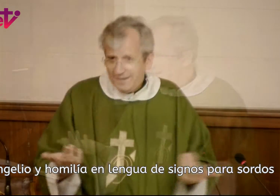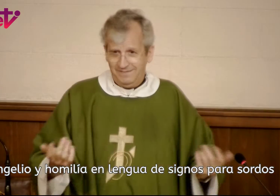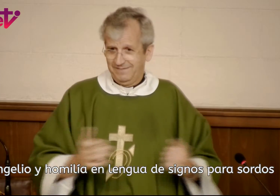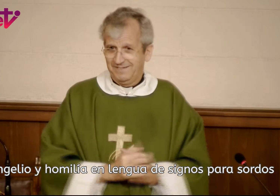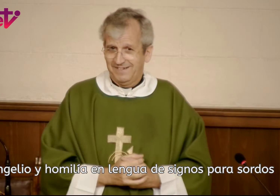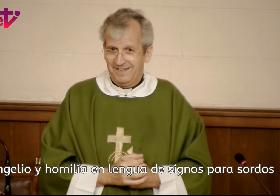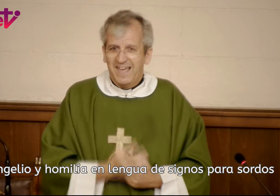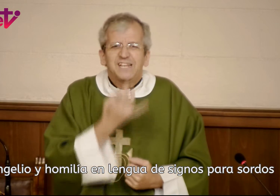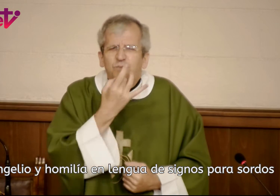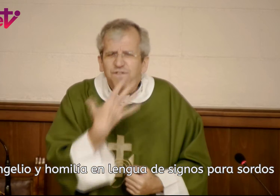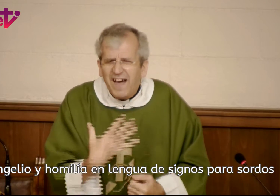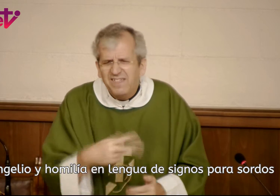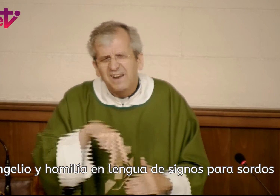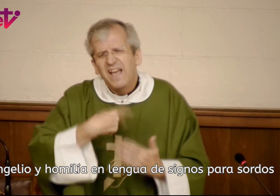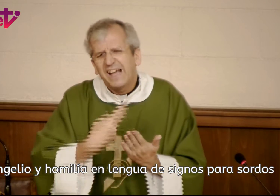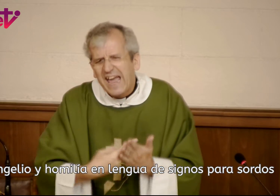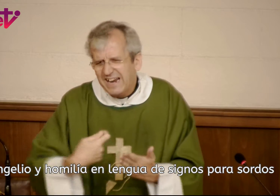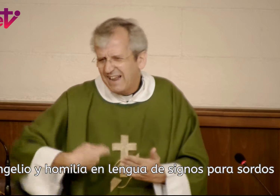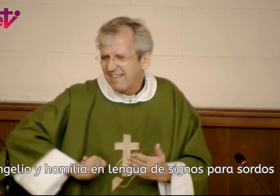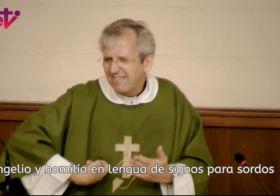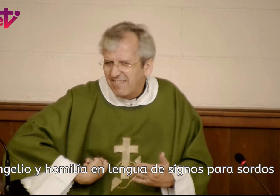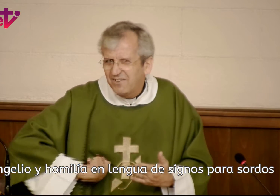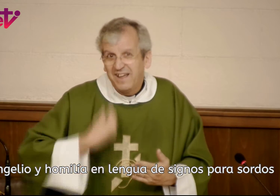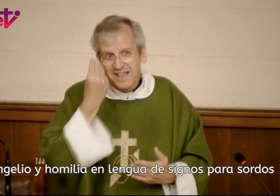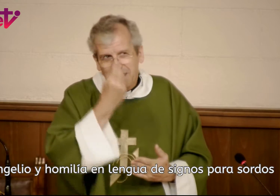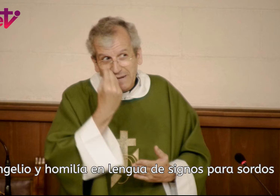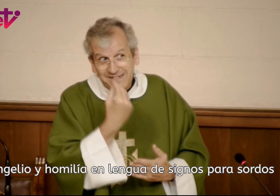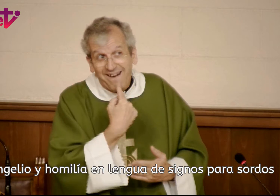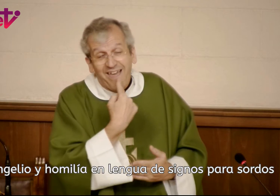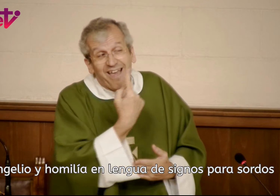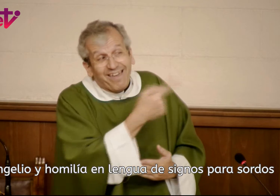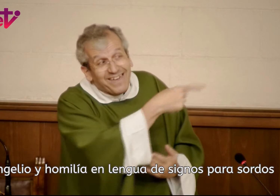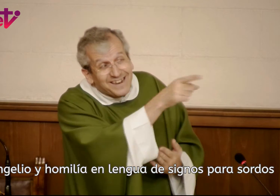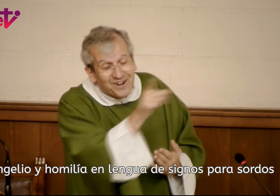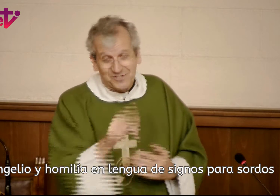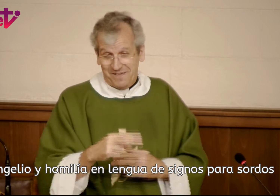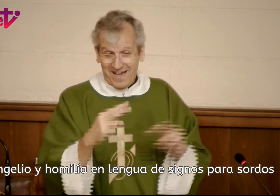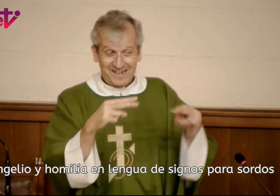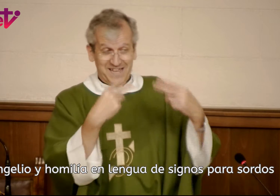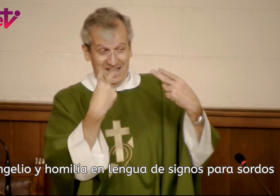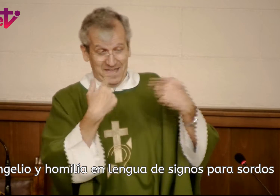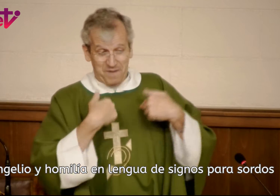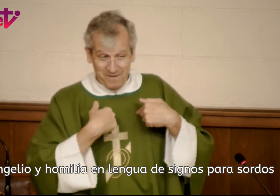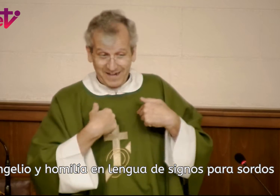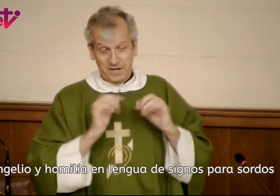también. Es muy fácil caer en la tentación de pensar, ¿qué dirán los demás? Que me miren,